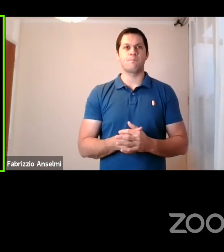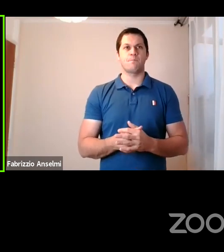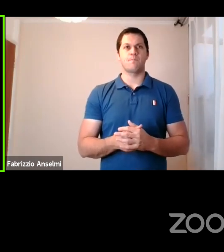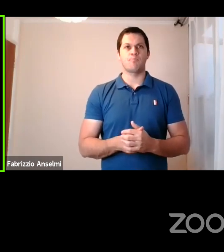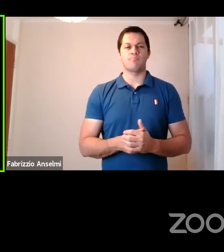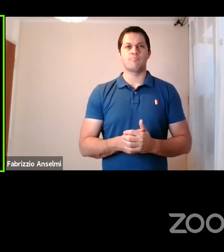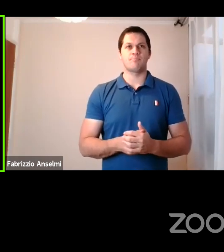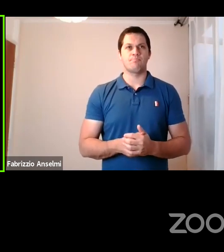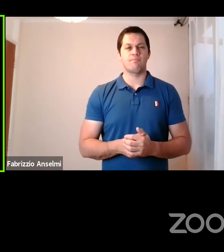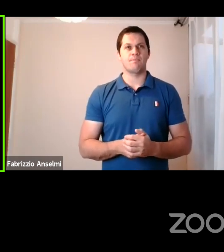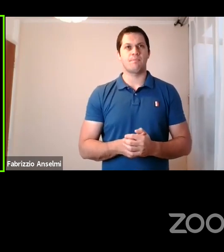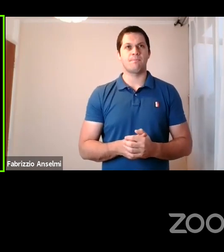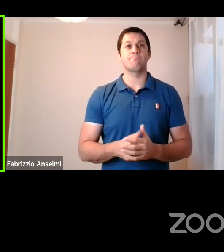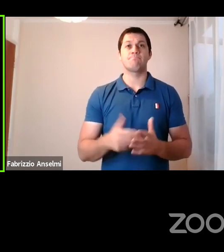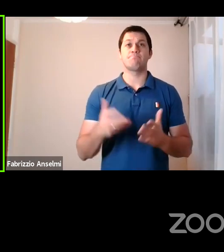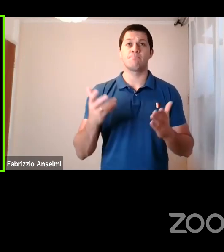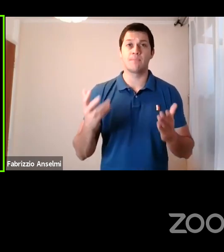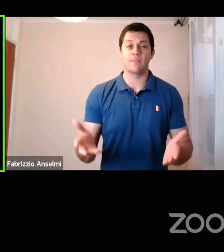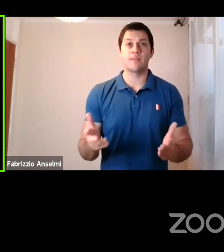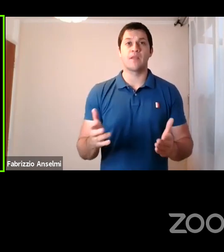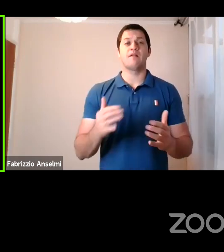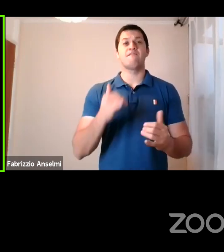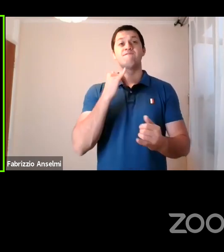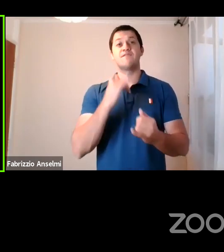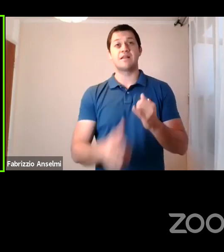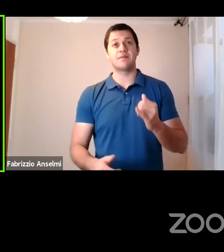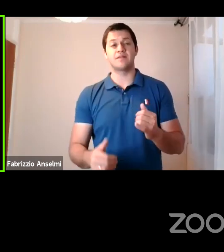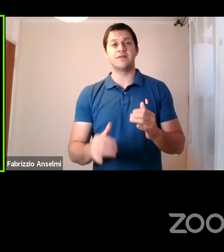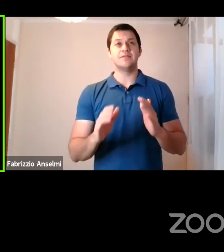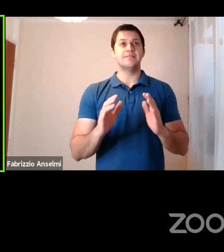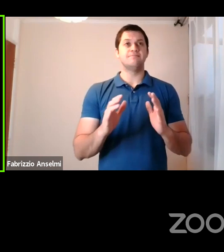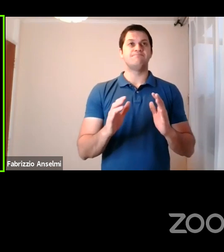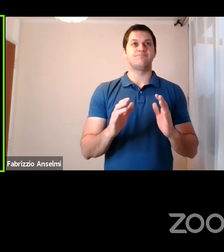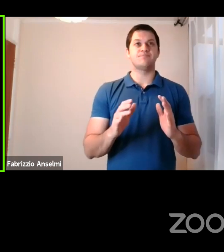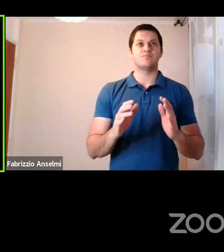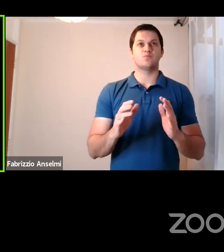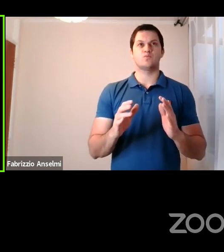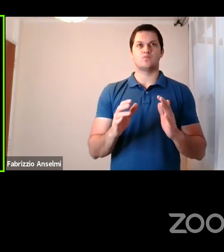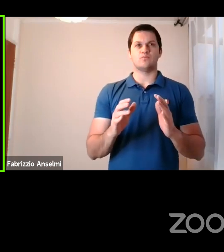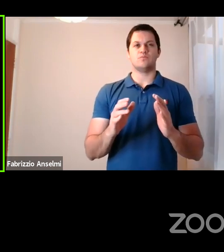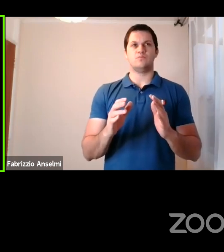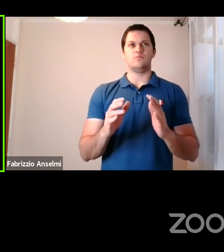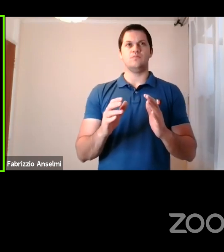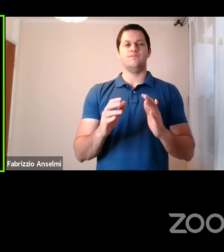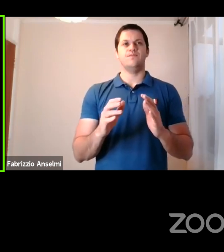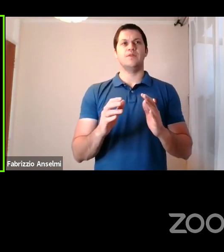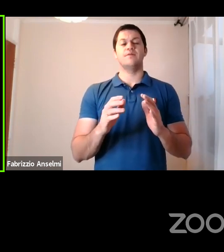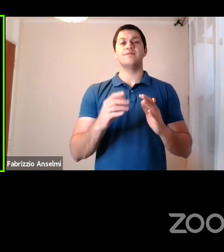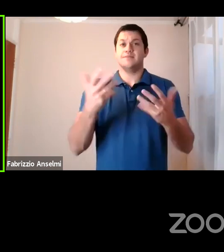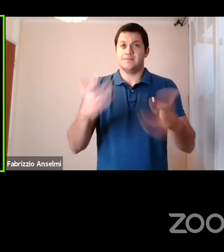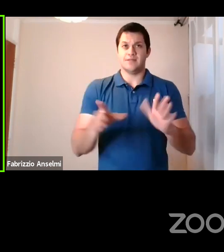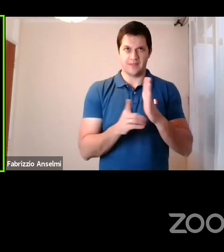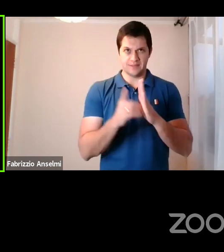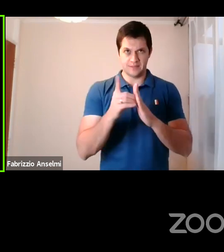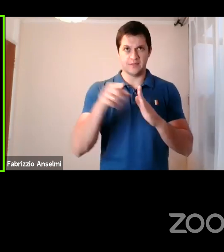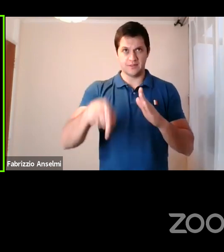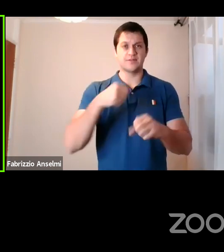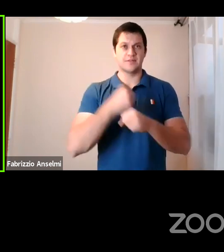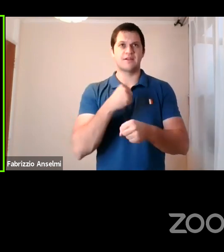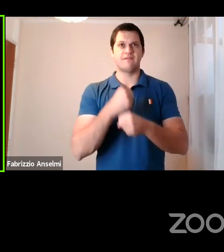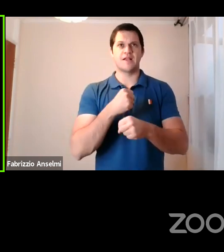Bueno, entonces, finalmente, ahora nos queda, ya desarrollado este trabajo, nos queda